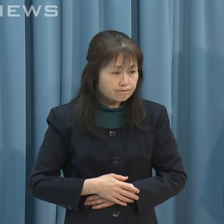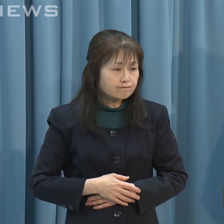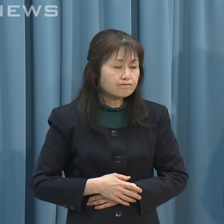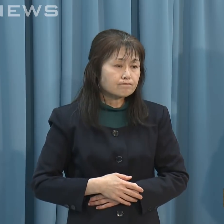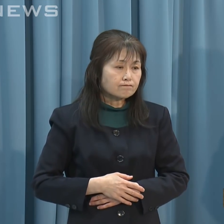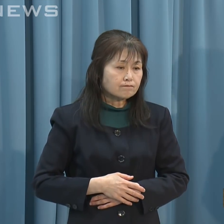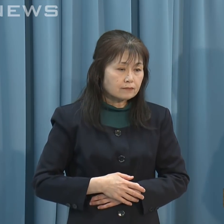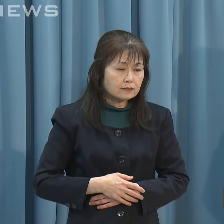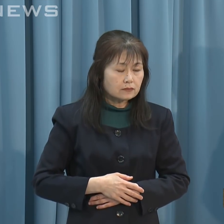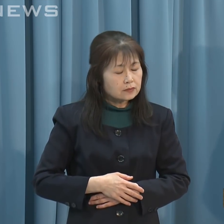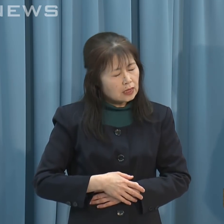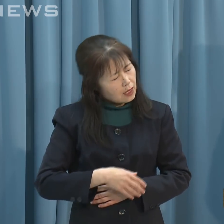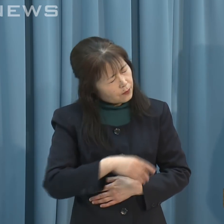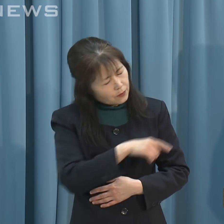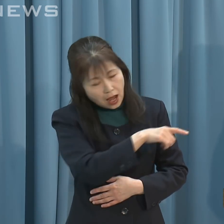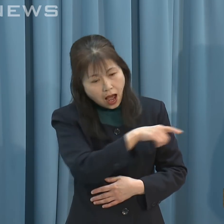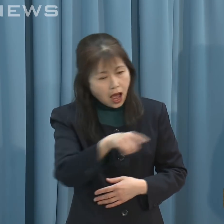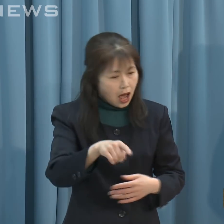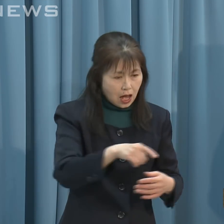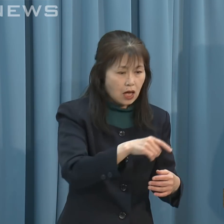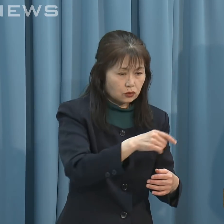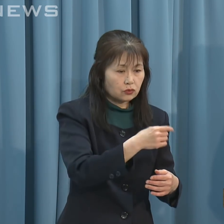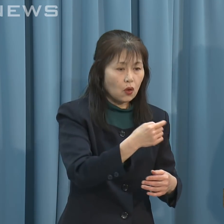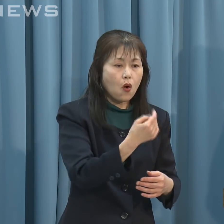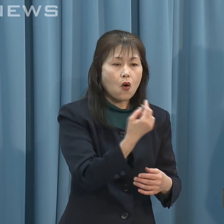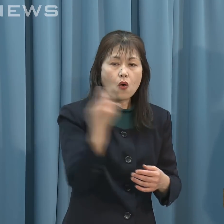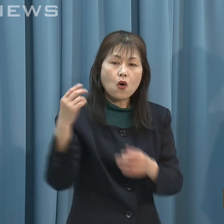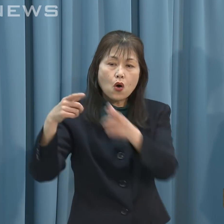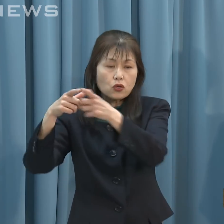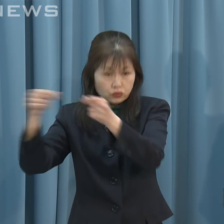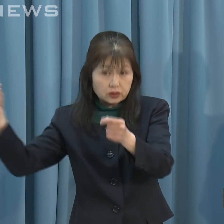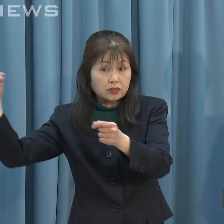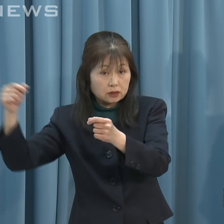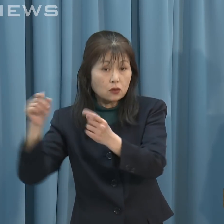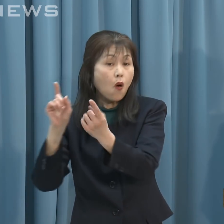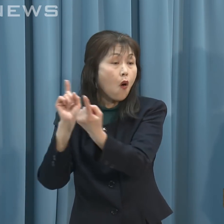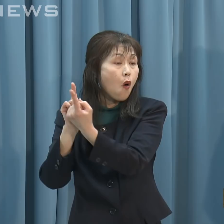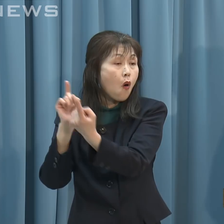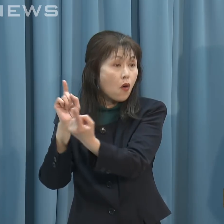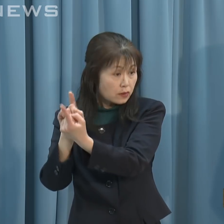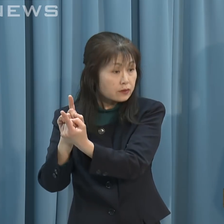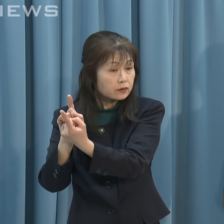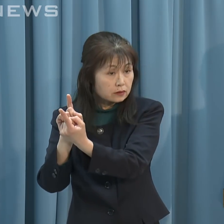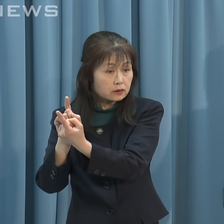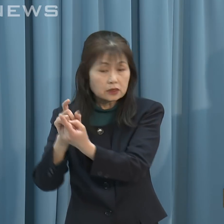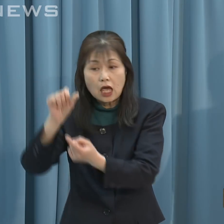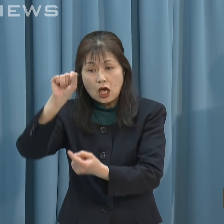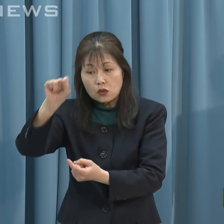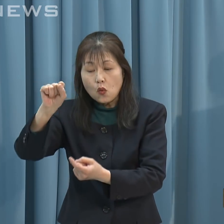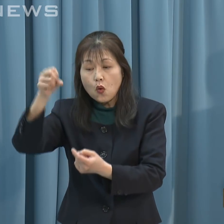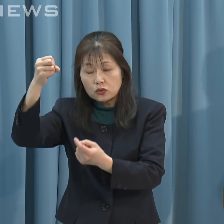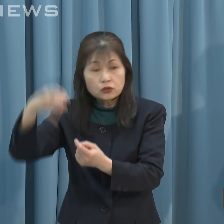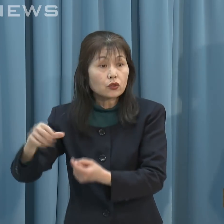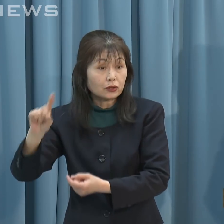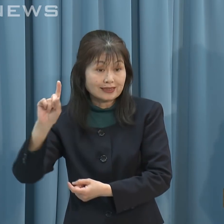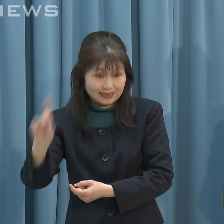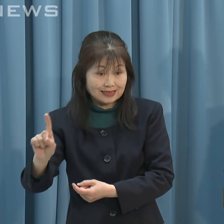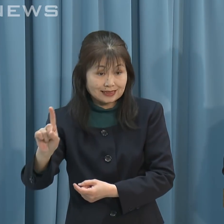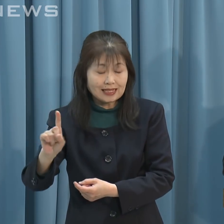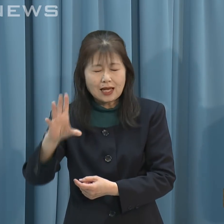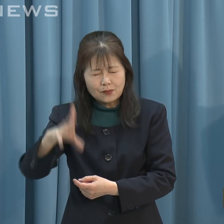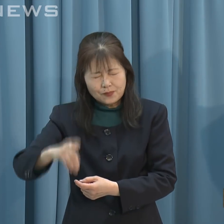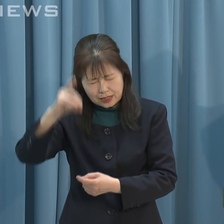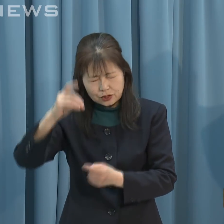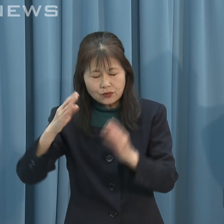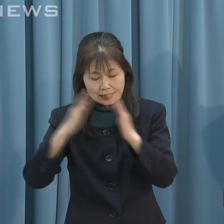部は承知しておりませんが、共通項は国の基本的な対処方針にあります45条の1項に基づく、いわゆる外出の自粛、